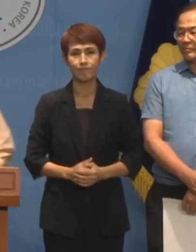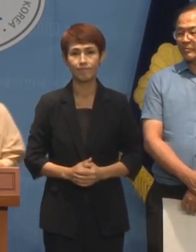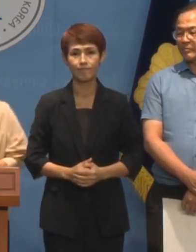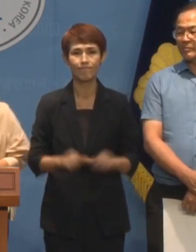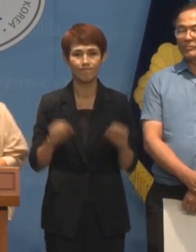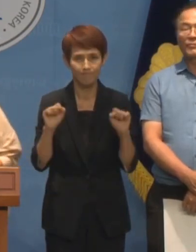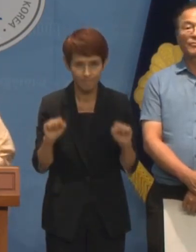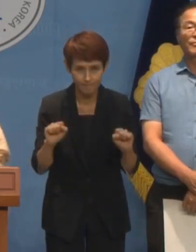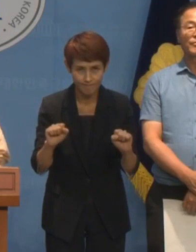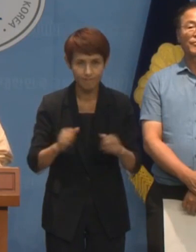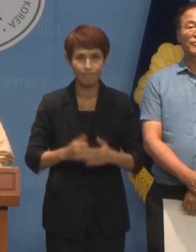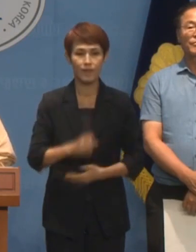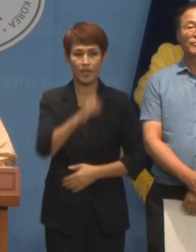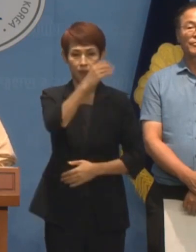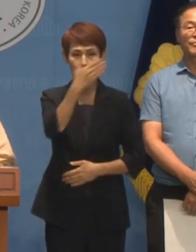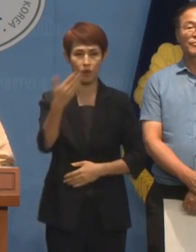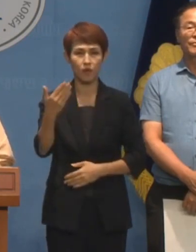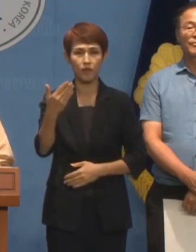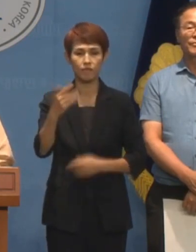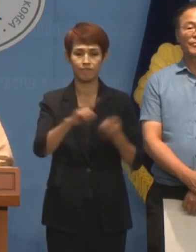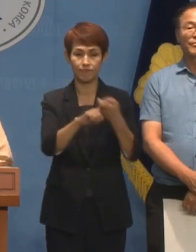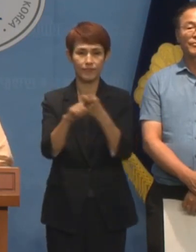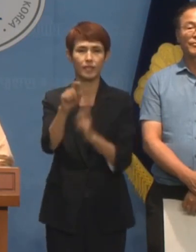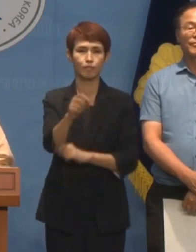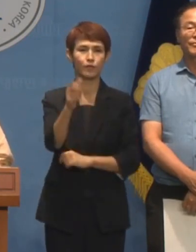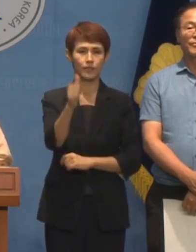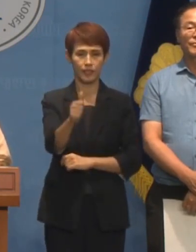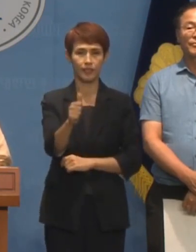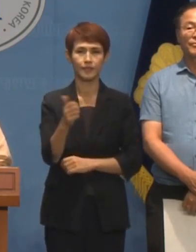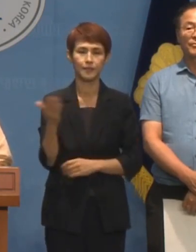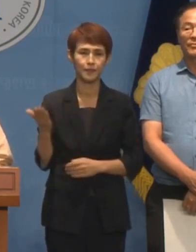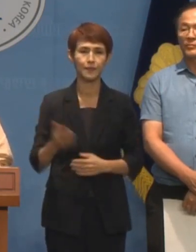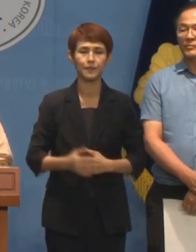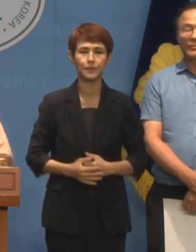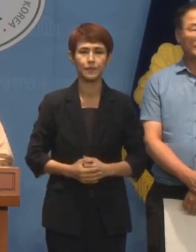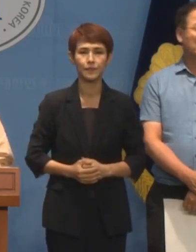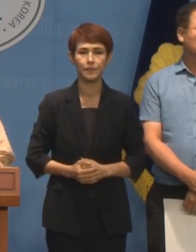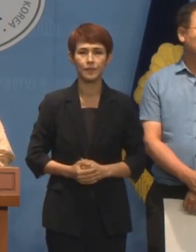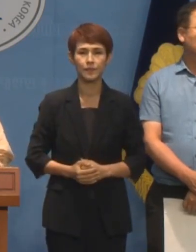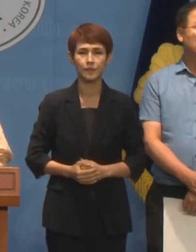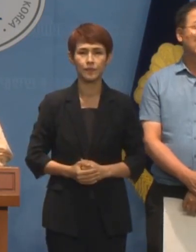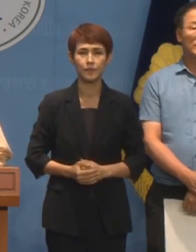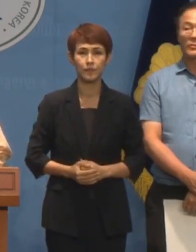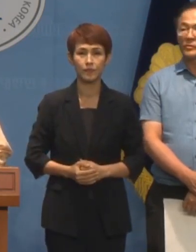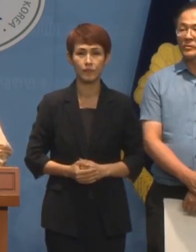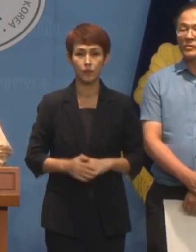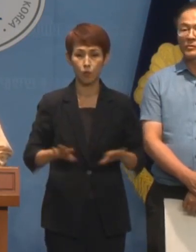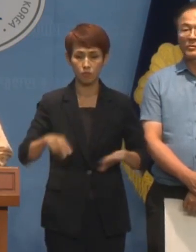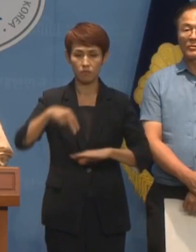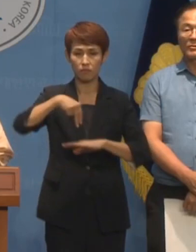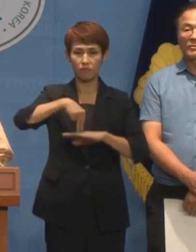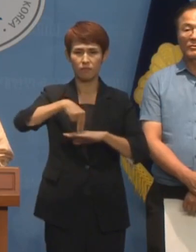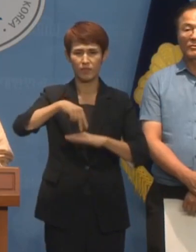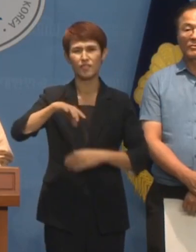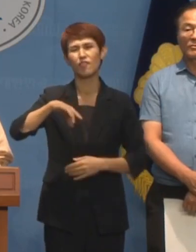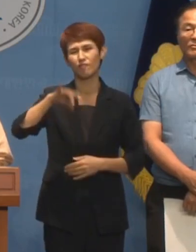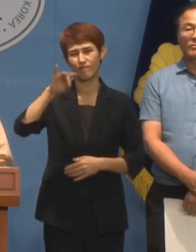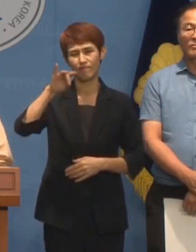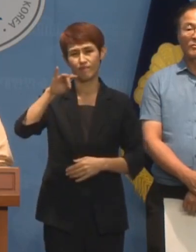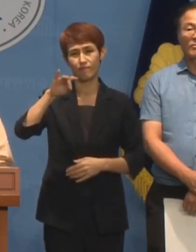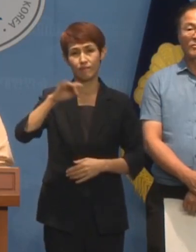네, 안녕하십니까. 양평경실련 사무국장 서진숙입니다. 이 자리에 서는 것도 처음이고요. 예,